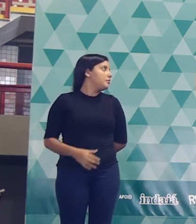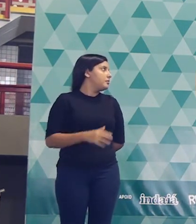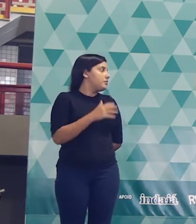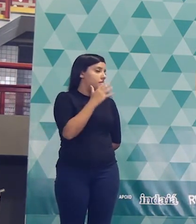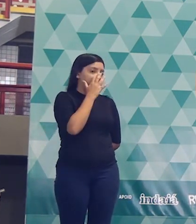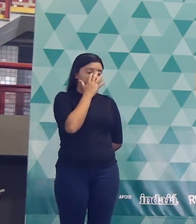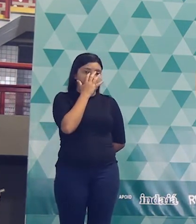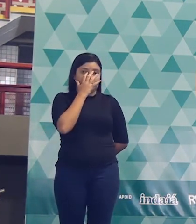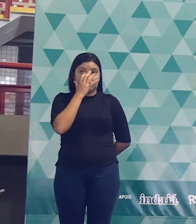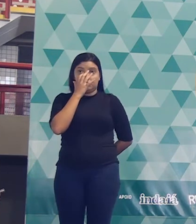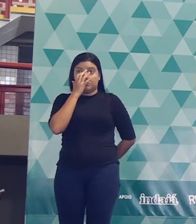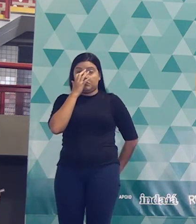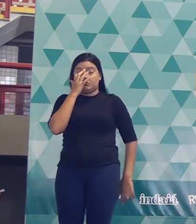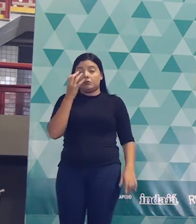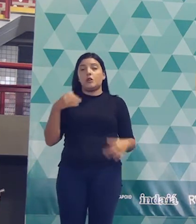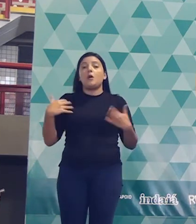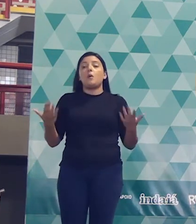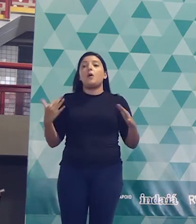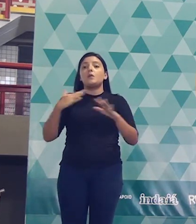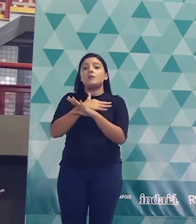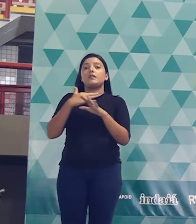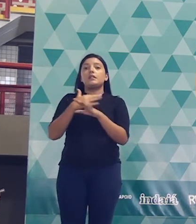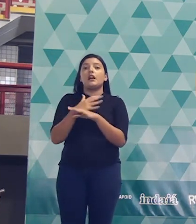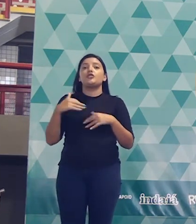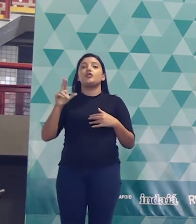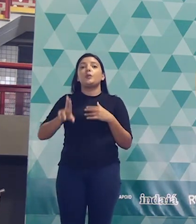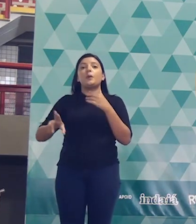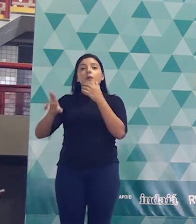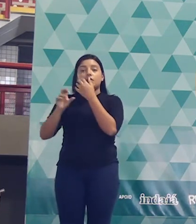De que cidade ele está falando aí?